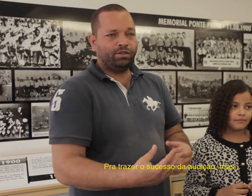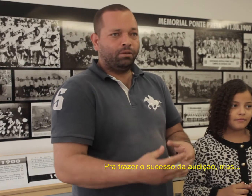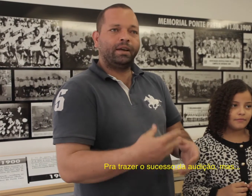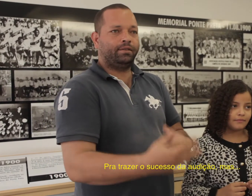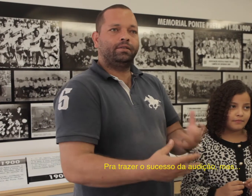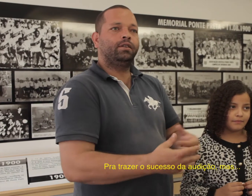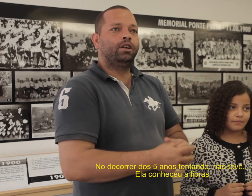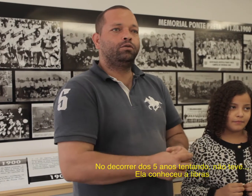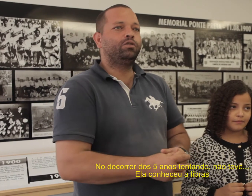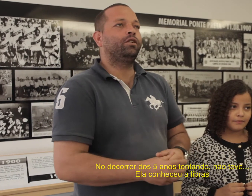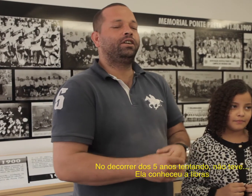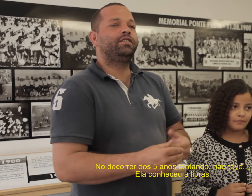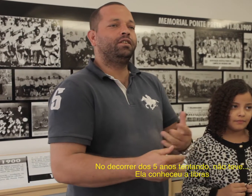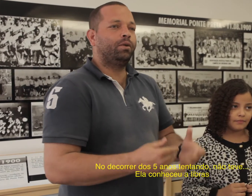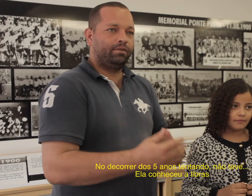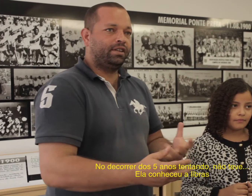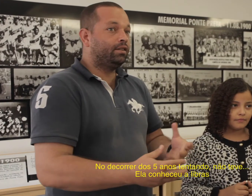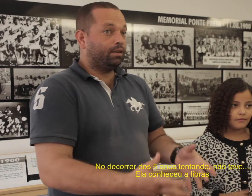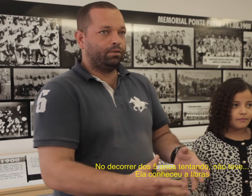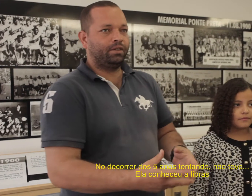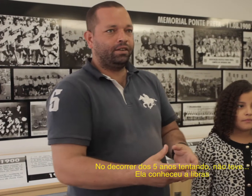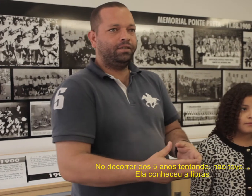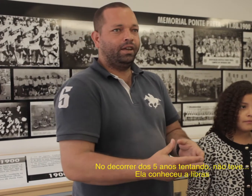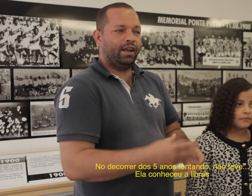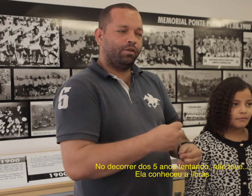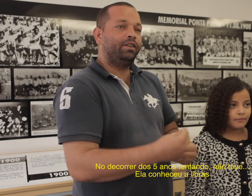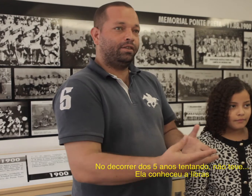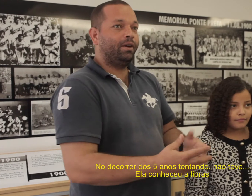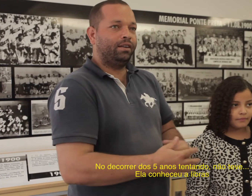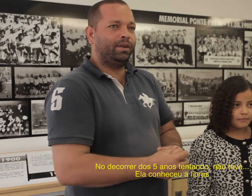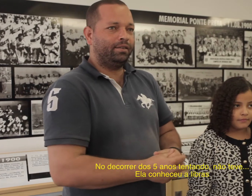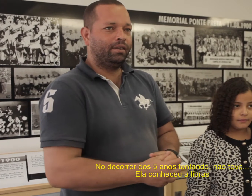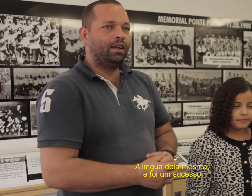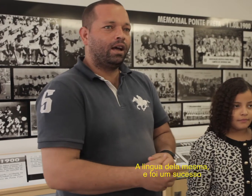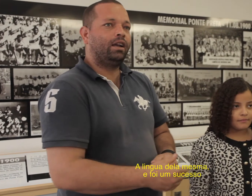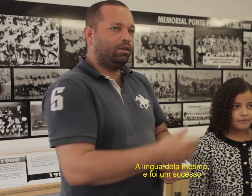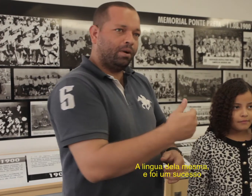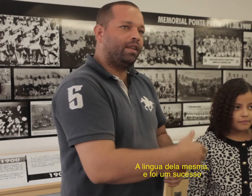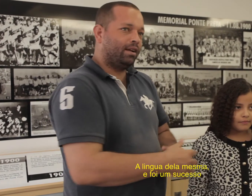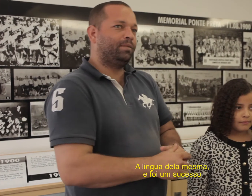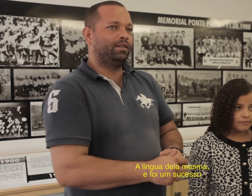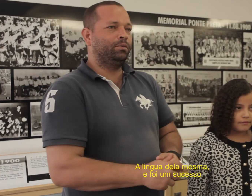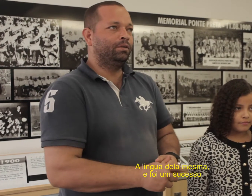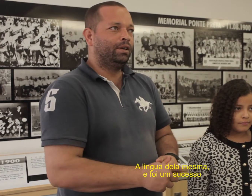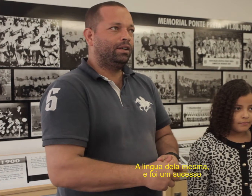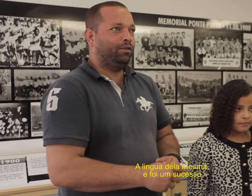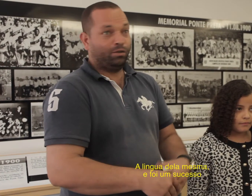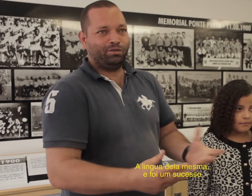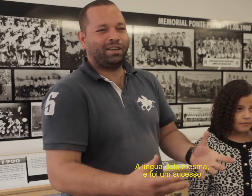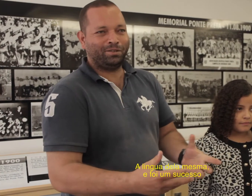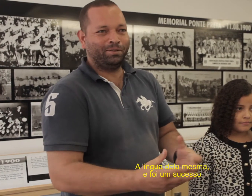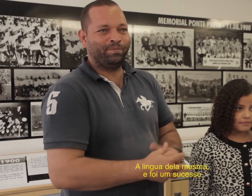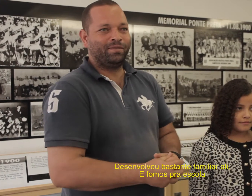da audição, mas no decorrer de 5 anos tentando, não teve. Ela conheceu a Libras, a língua dela mesma, e